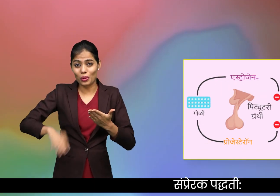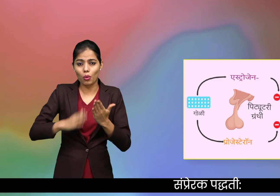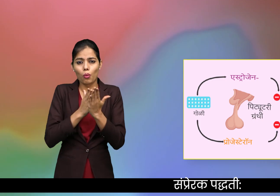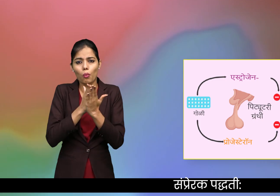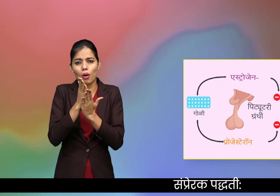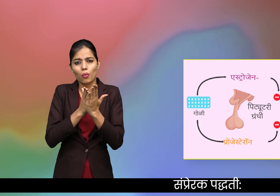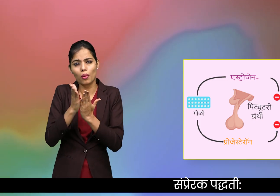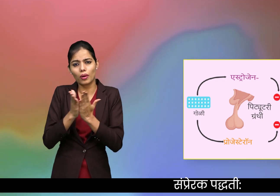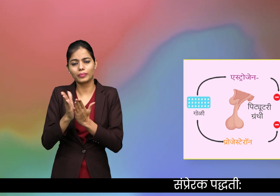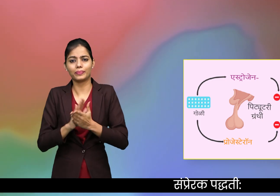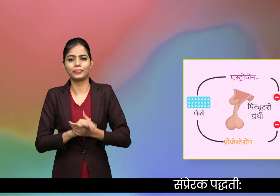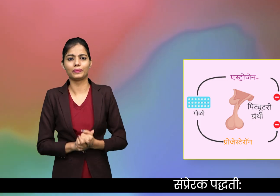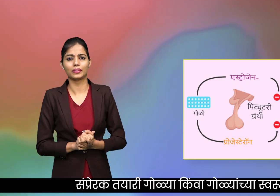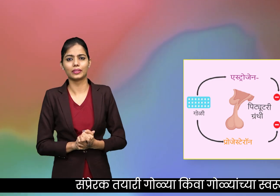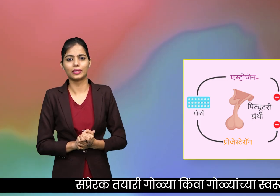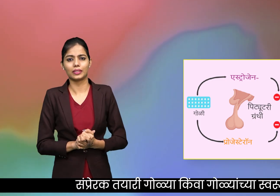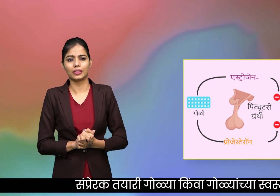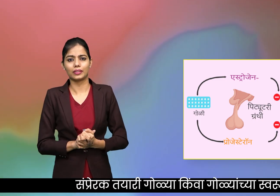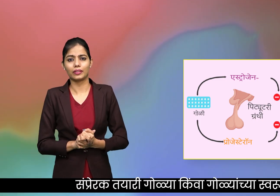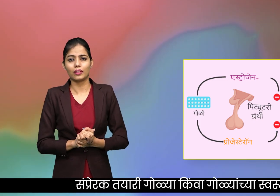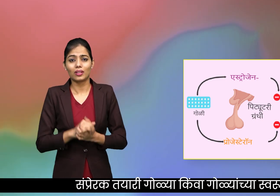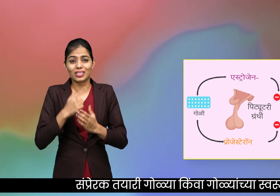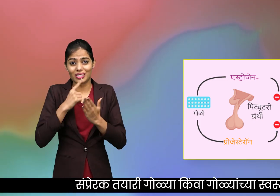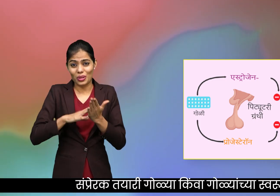संप्रेरक पद्धती. संप्रेरक